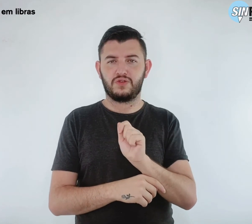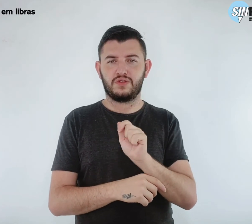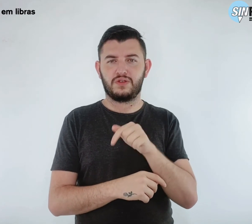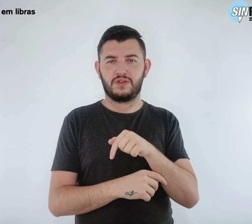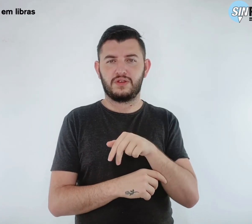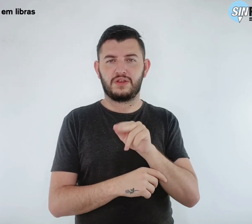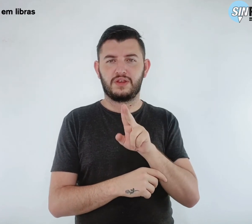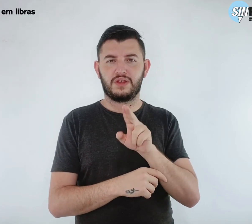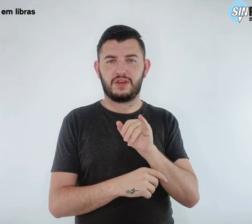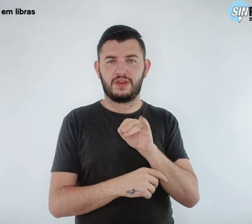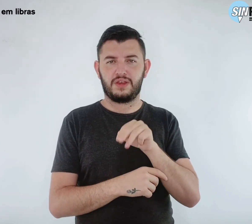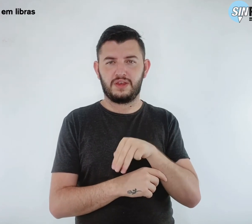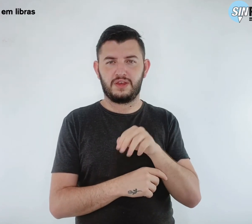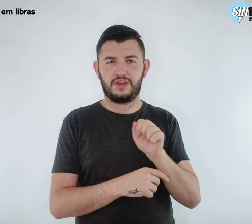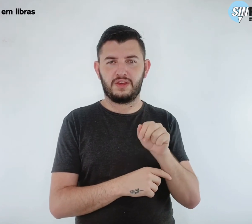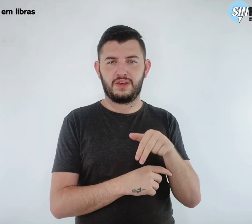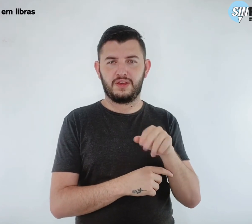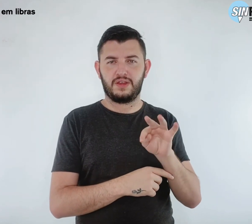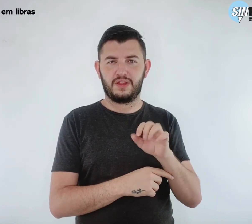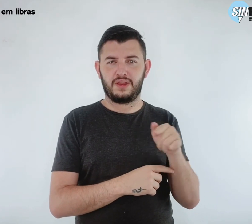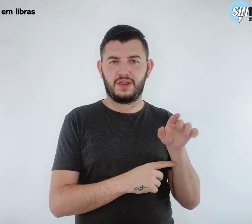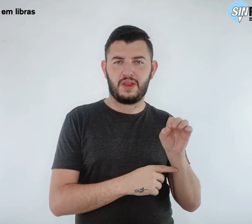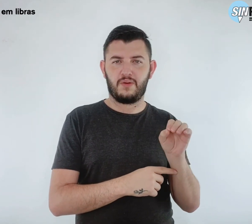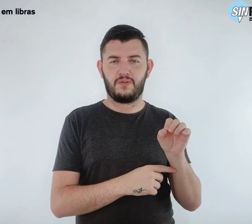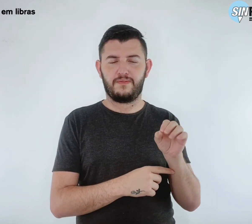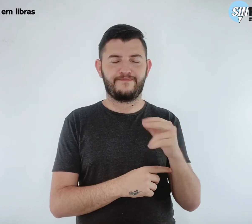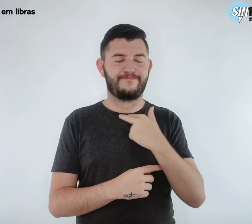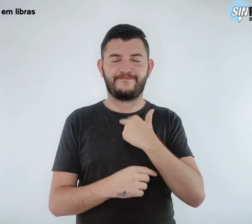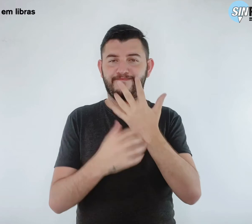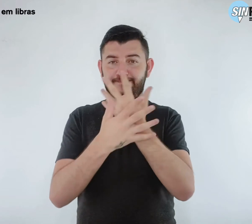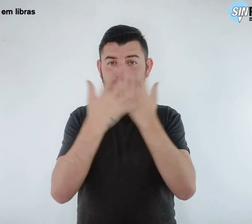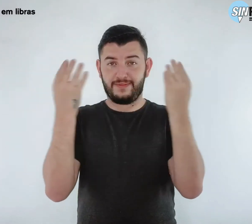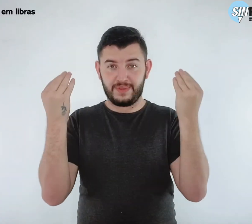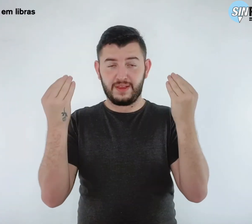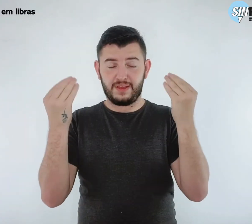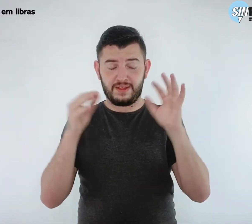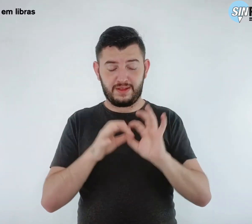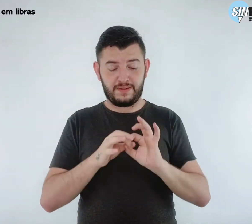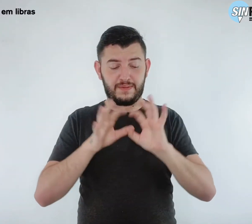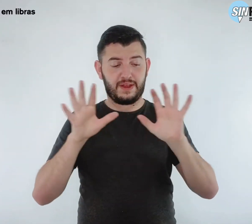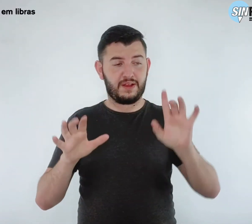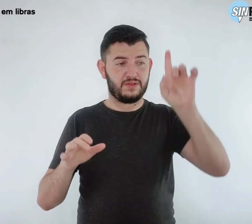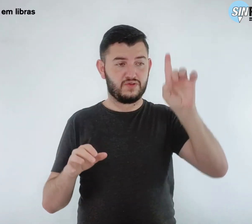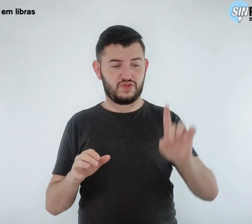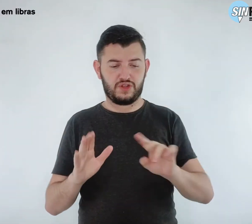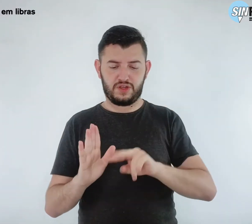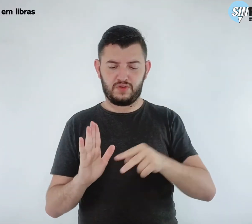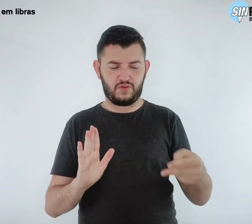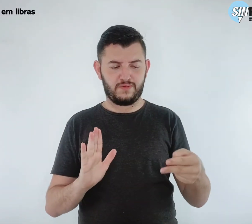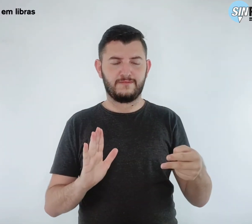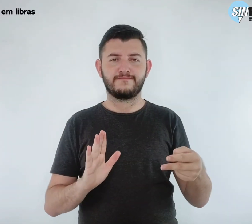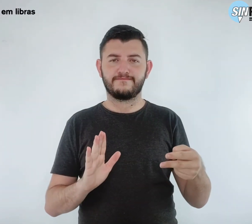Antão. Devemos não esquecer que a liberdade é um direito que tem consequências. A